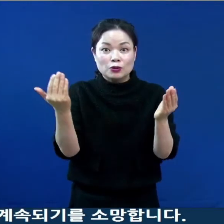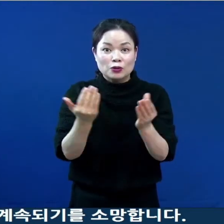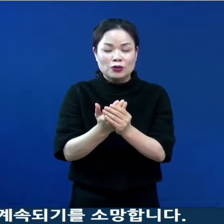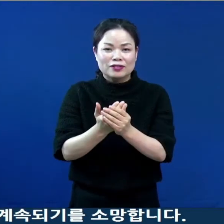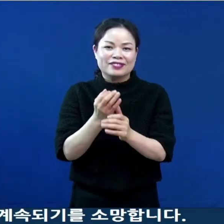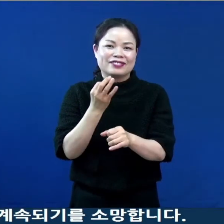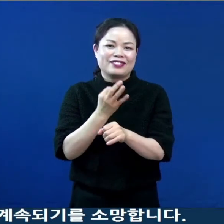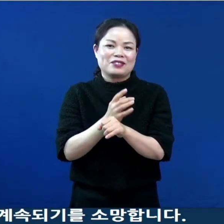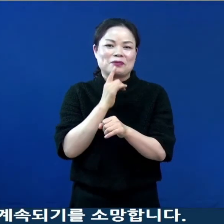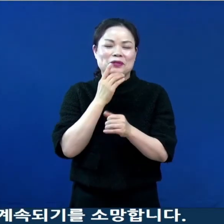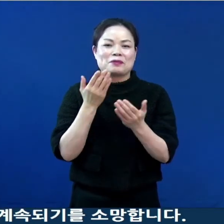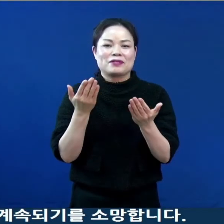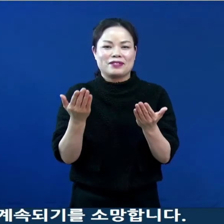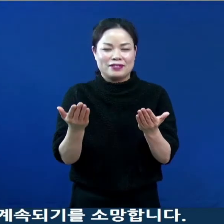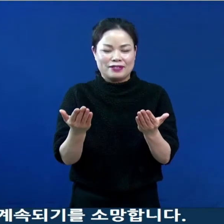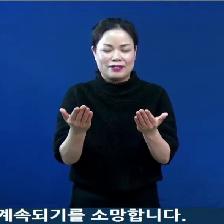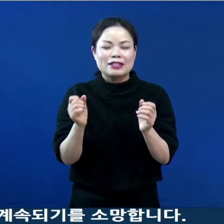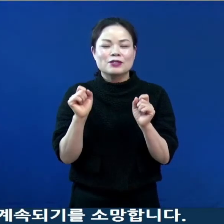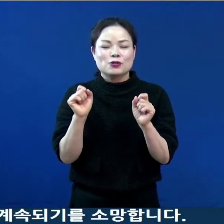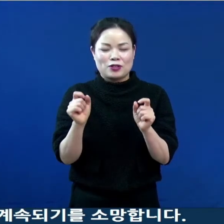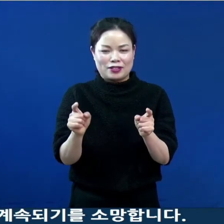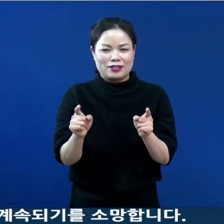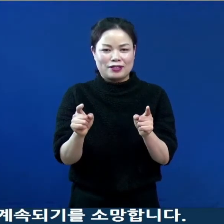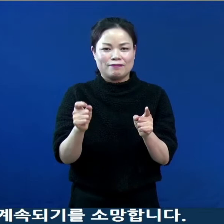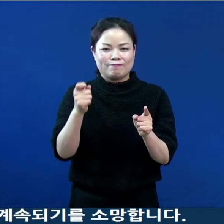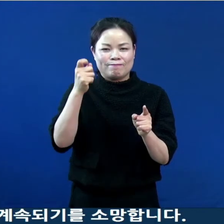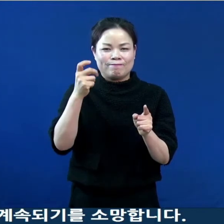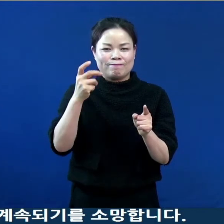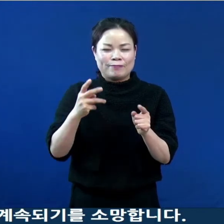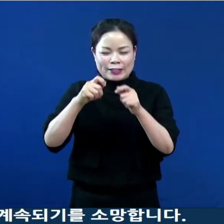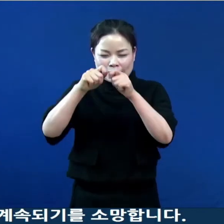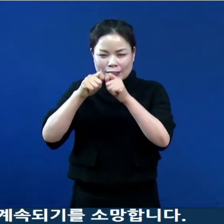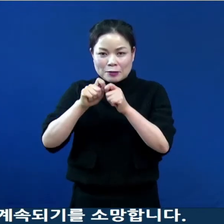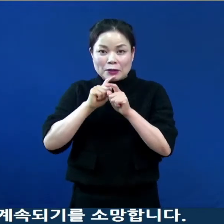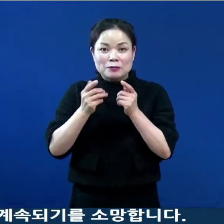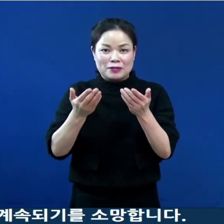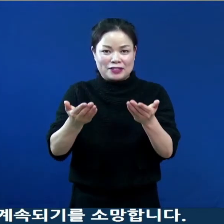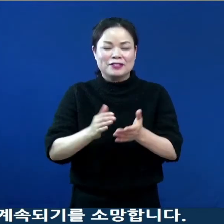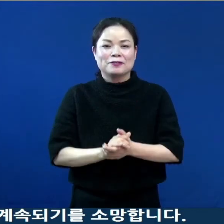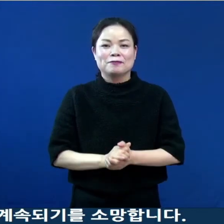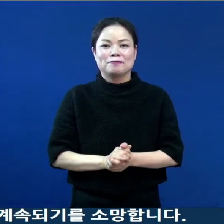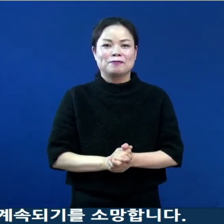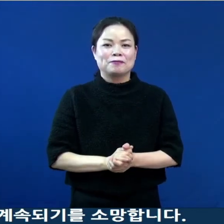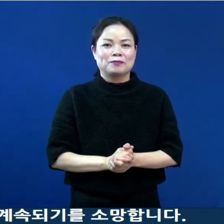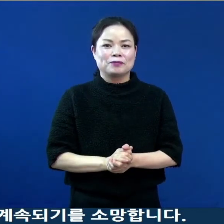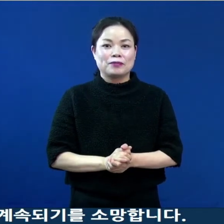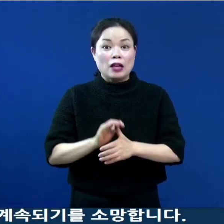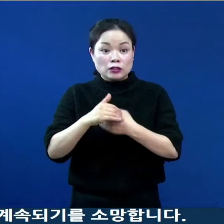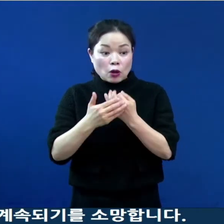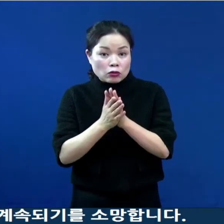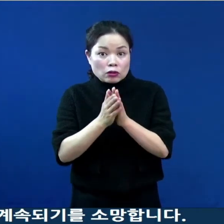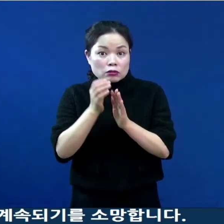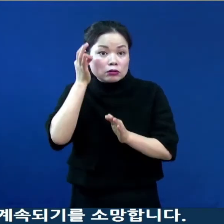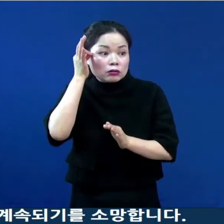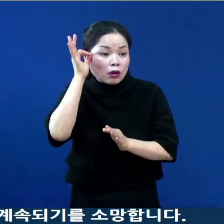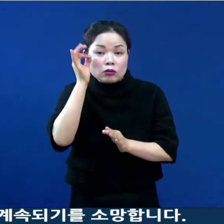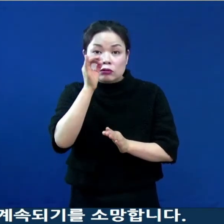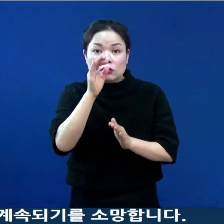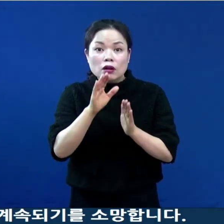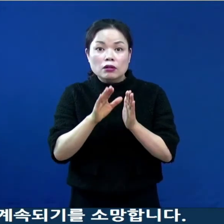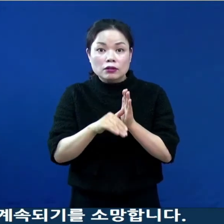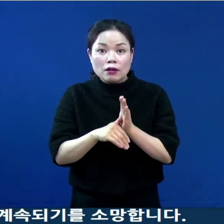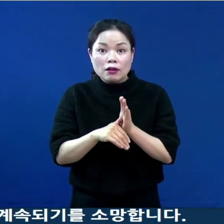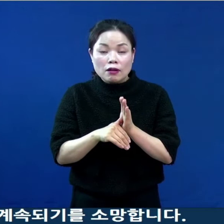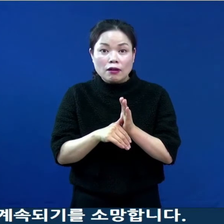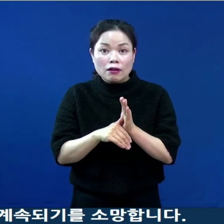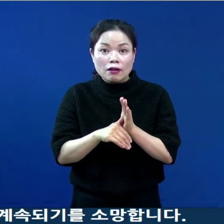오늘 간단히 말씀드리고 기회 될 때 하나하나 조목조목 들어갈 겁니다. 성경에서 깨어있으라 했을 때